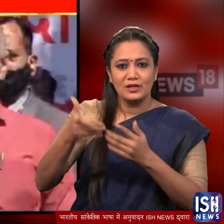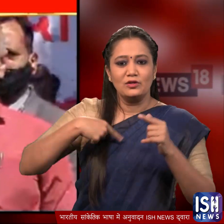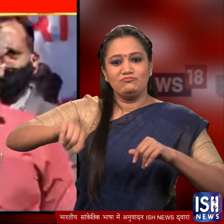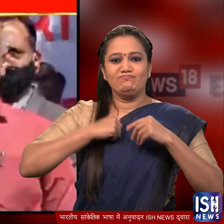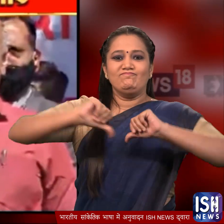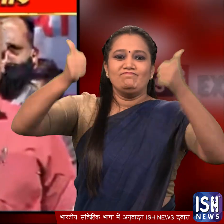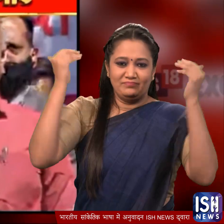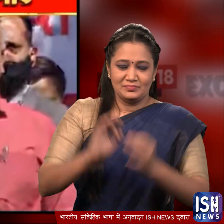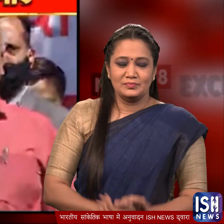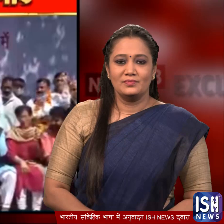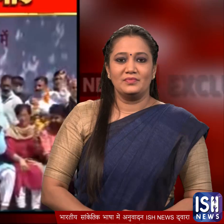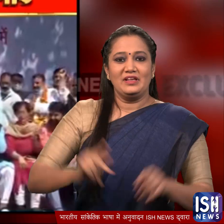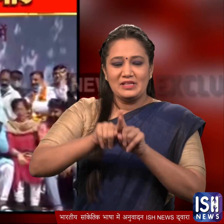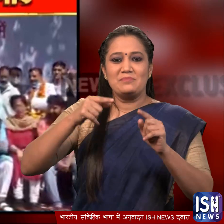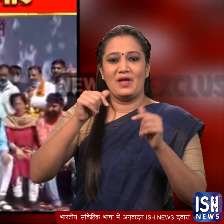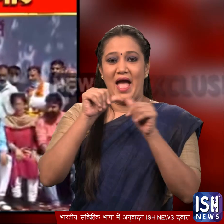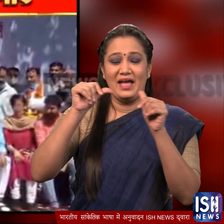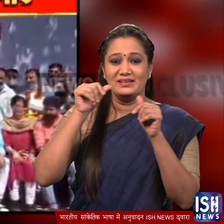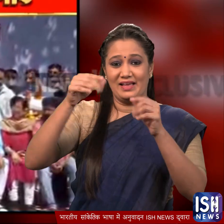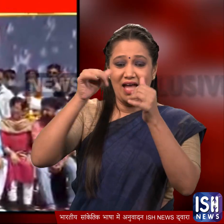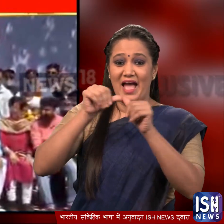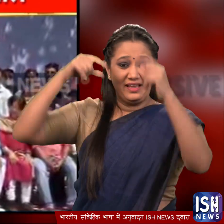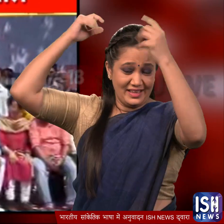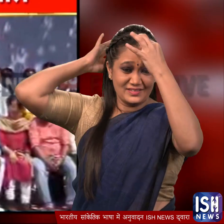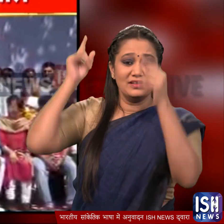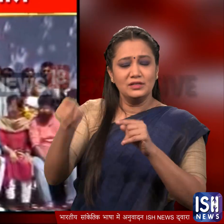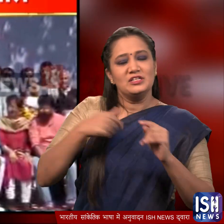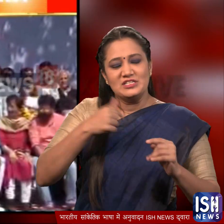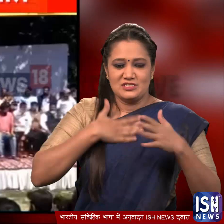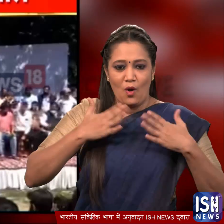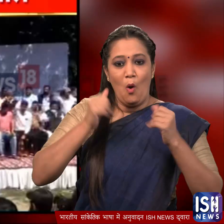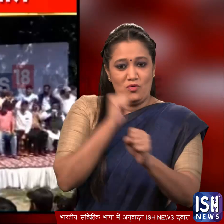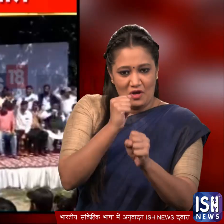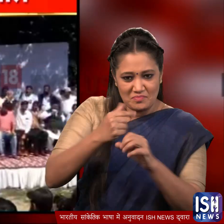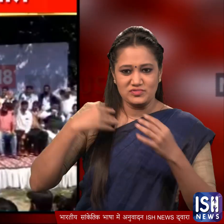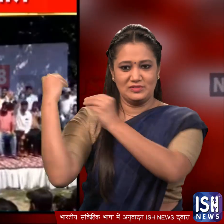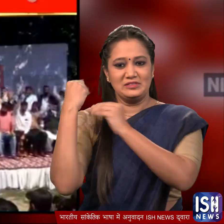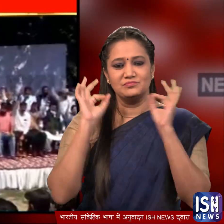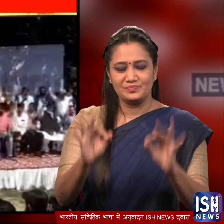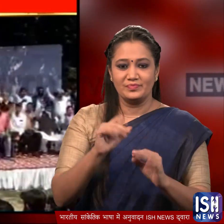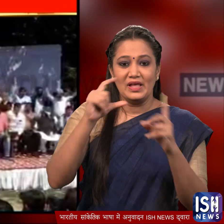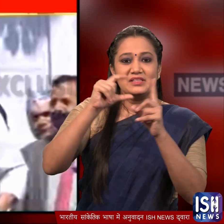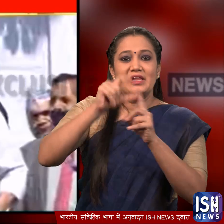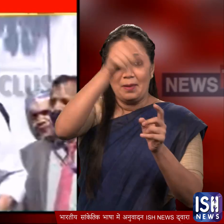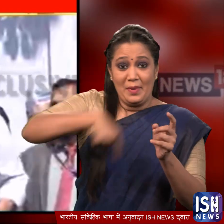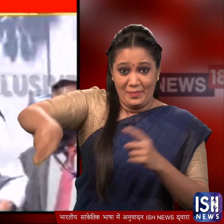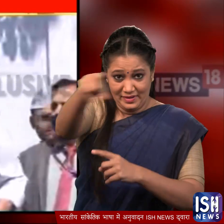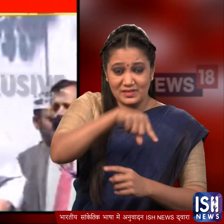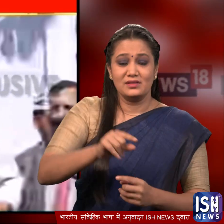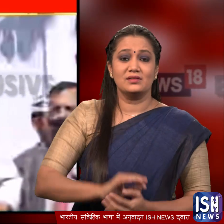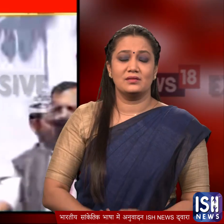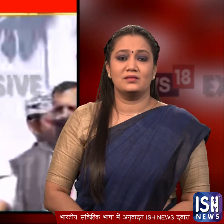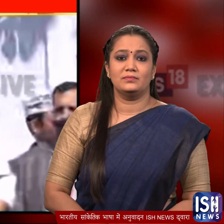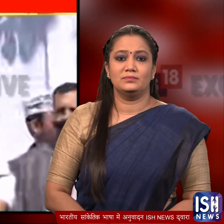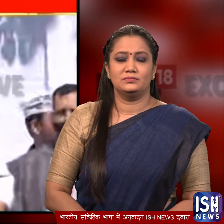पार्षदों के साथ कार्यकर्ताओं के सामने आए। जीत से गदगद केजरीवाल ने अपनी सरकार के काम को इस कामयाबी की वजह माना। दिल्ली की